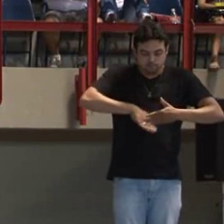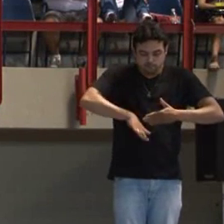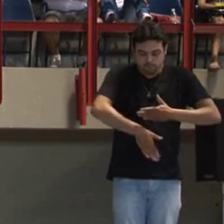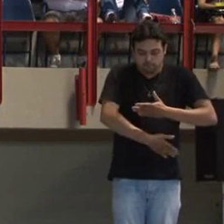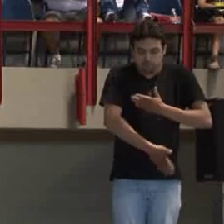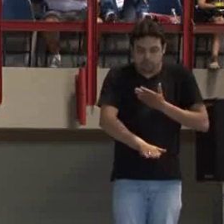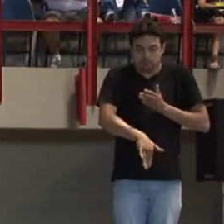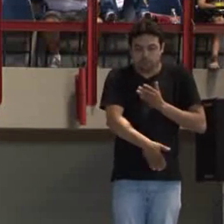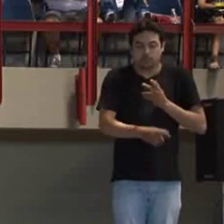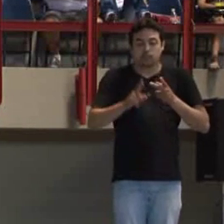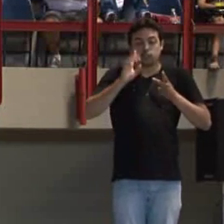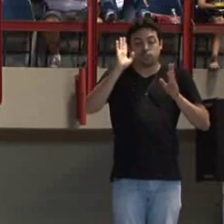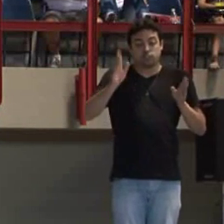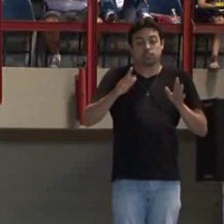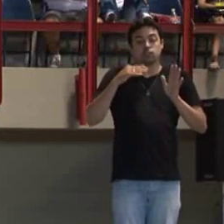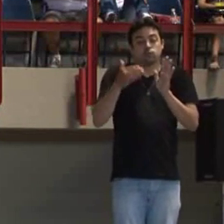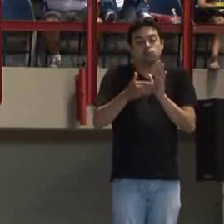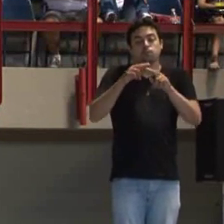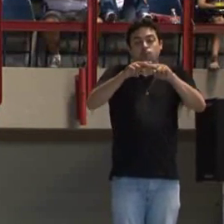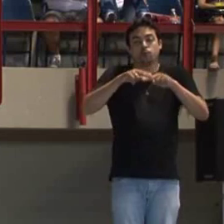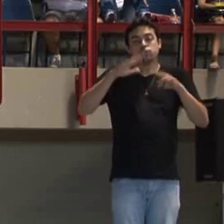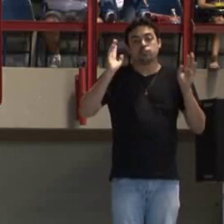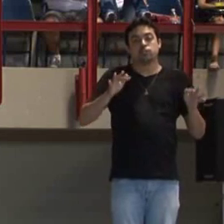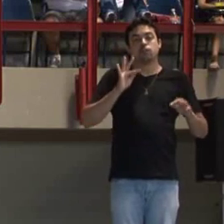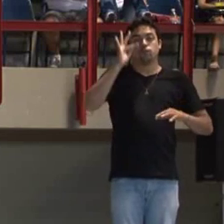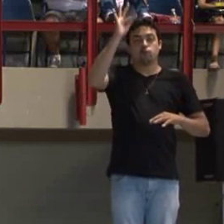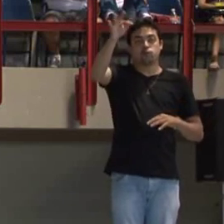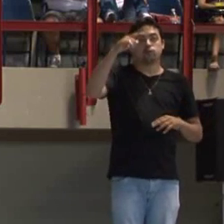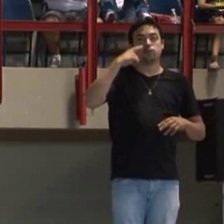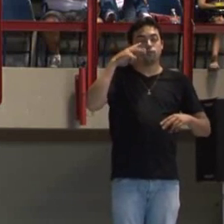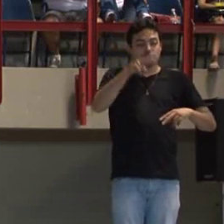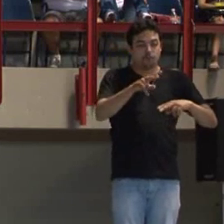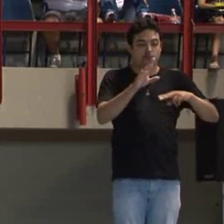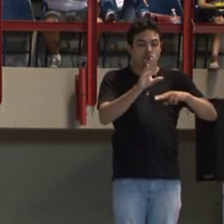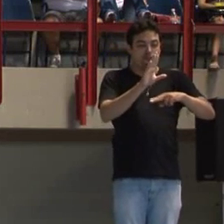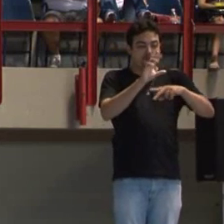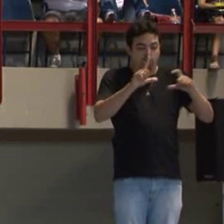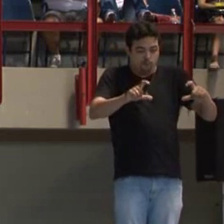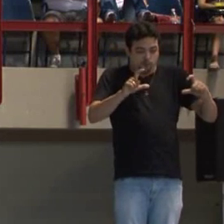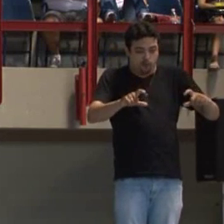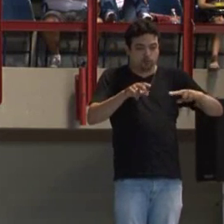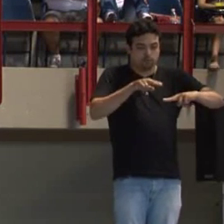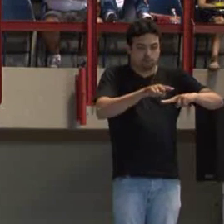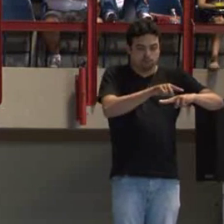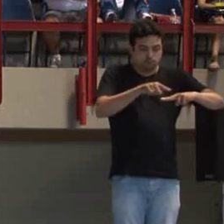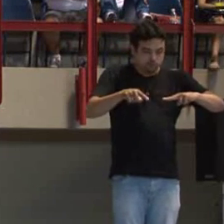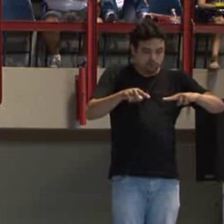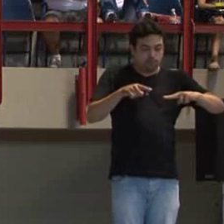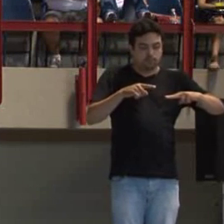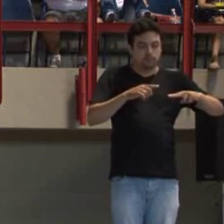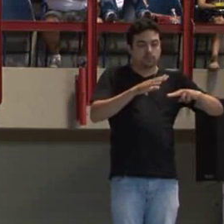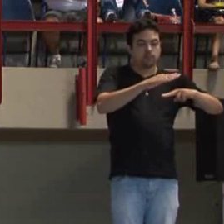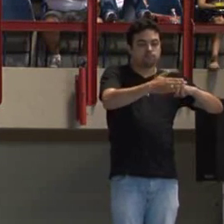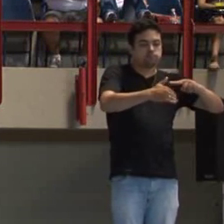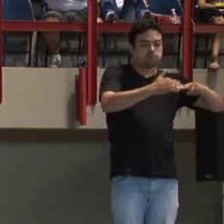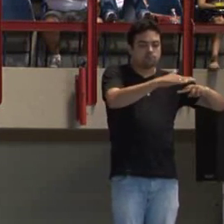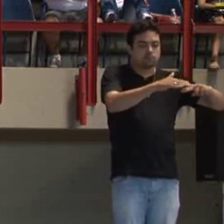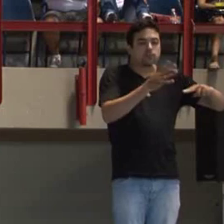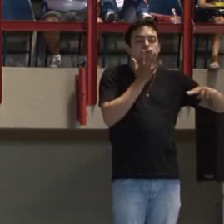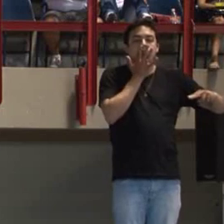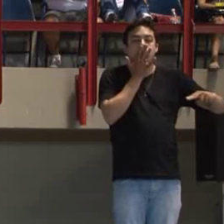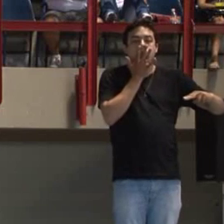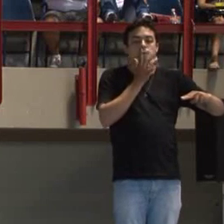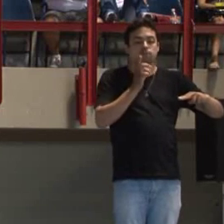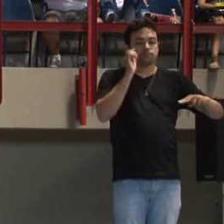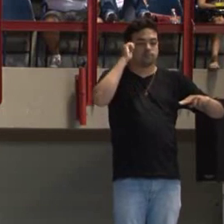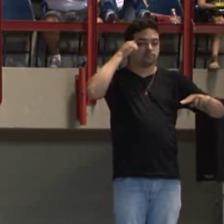de betume. Por isso que se você um dia vê uma foto de múmia, provavelmente as múmias que foram encontradas, elas são de que cor?